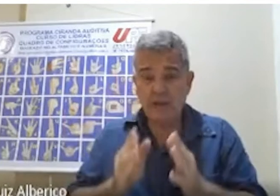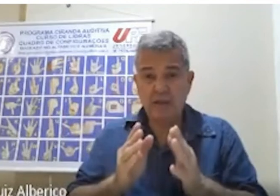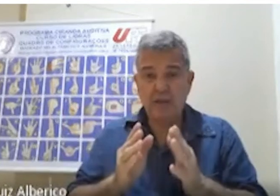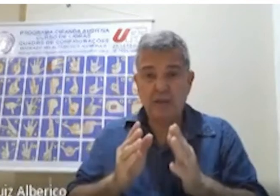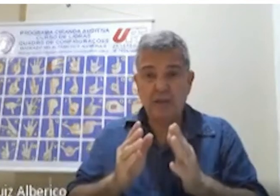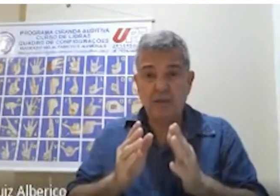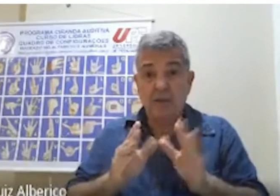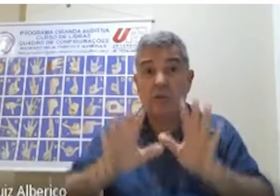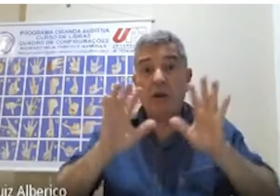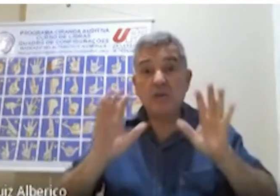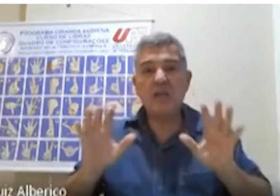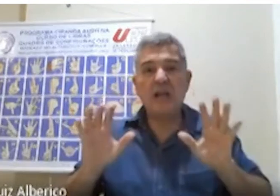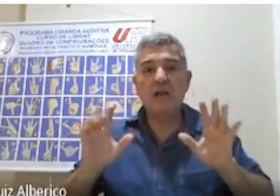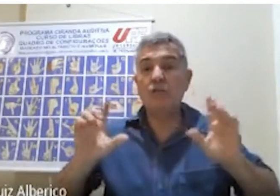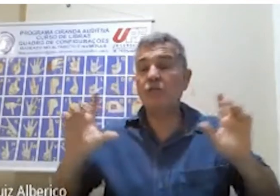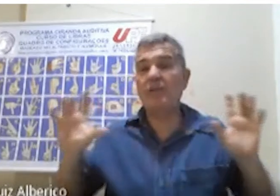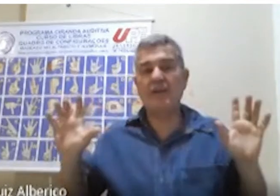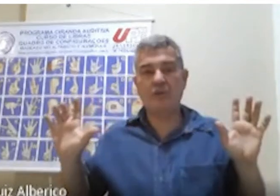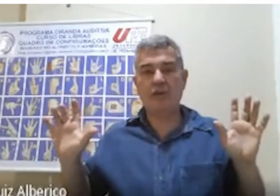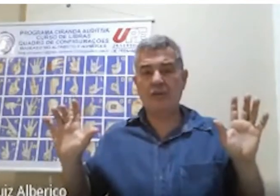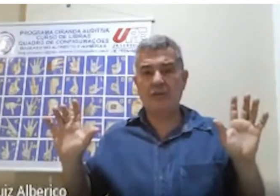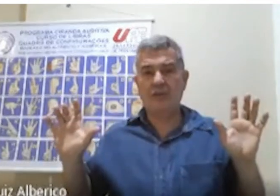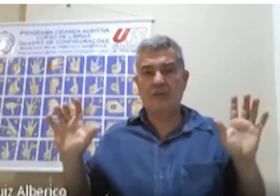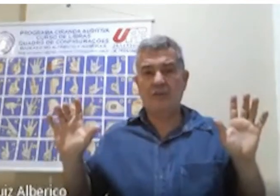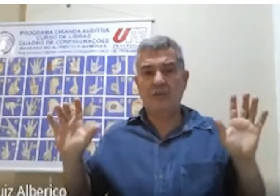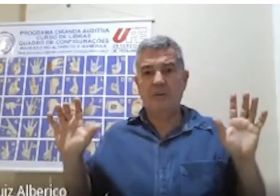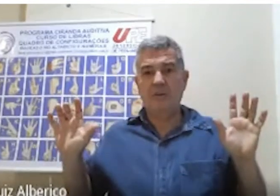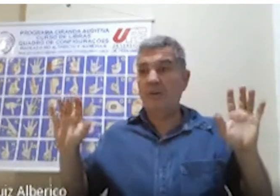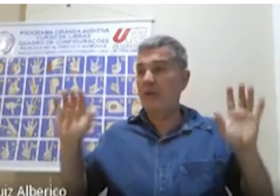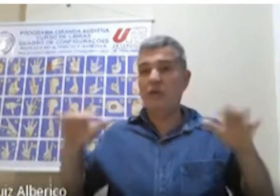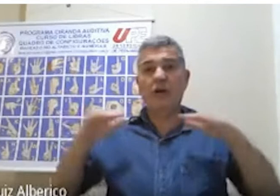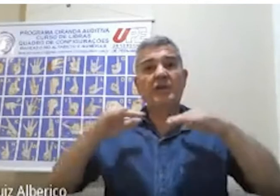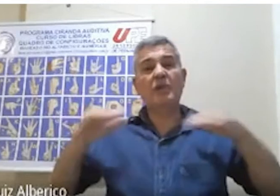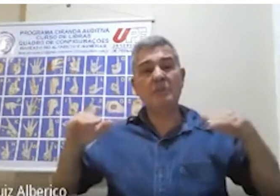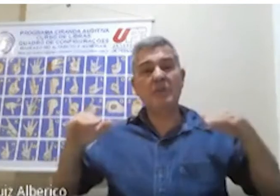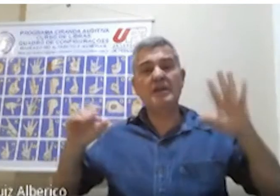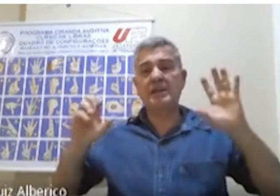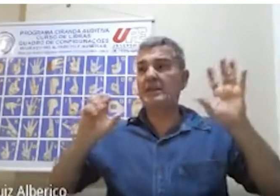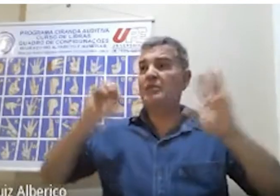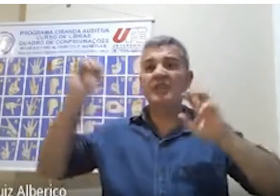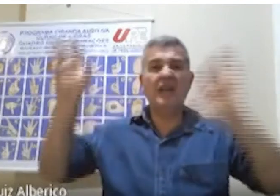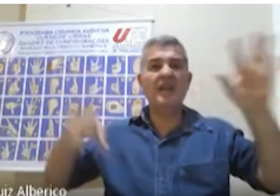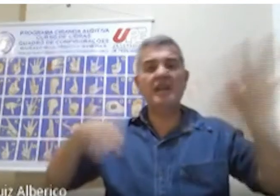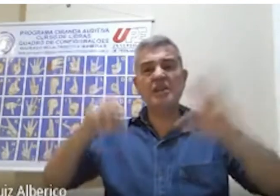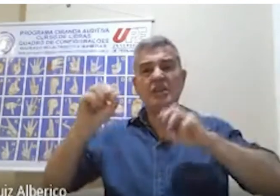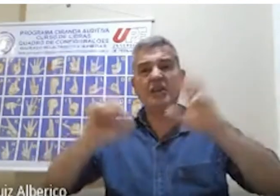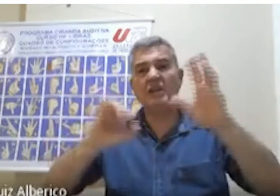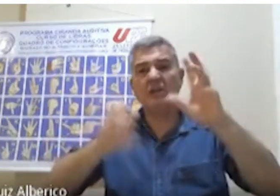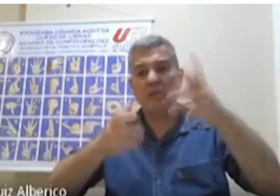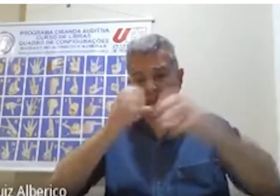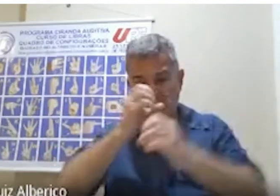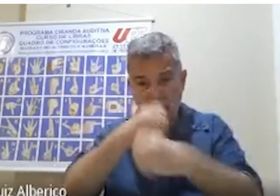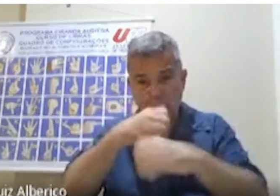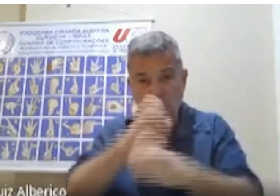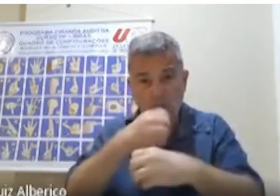item por item. Qual é o cenário? Um laboratório. Laboratório que tem uma mesa, que tem vidrarias, que